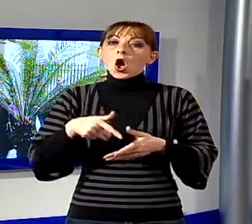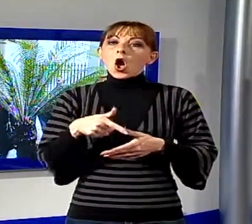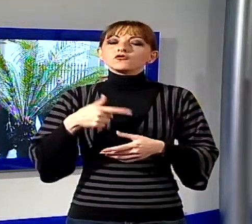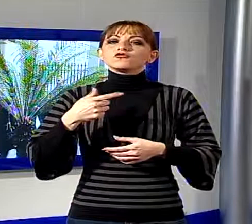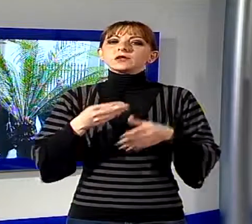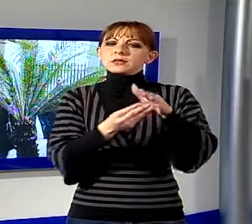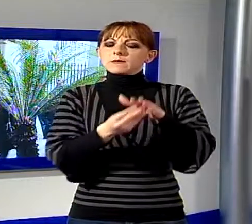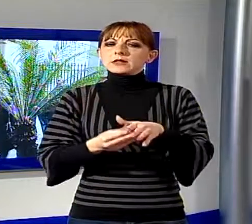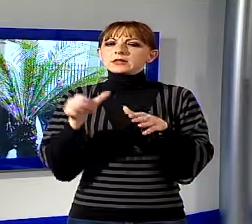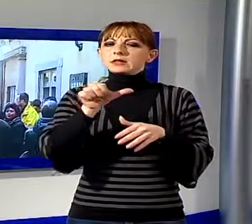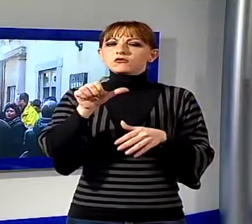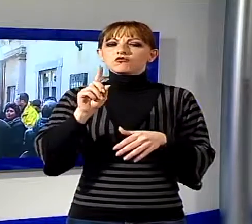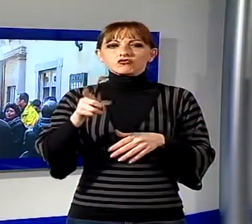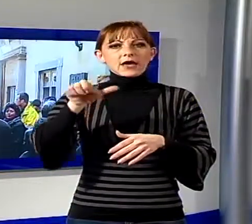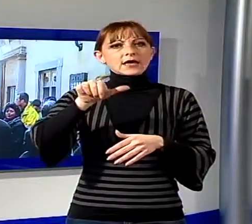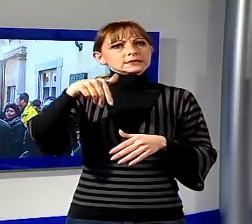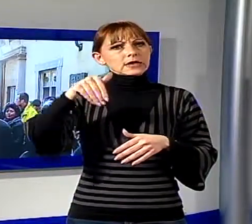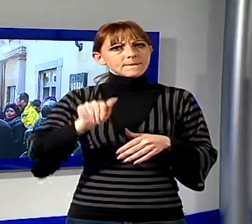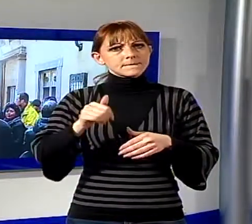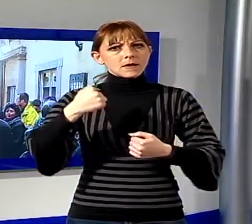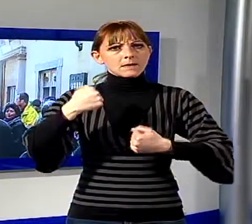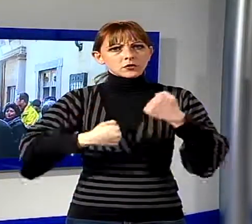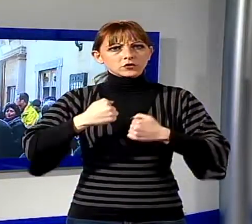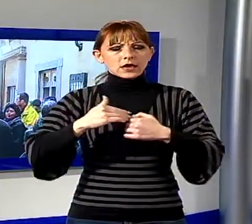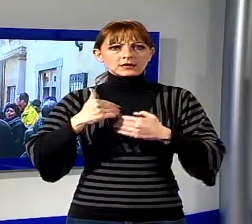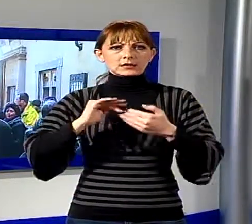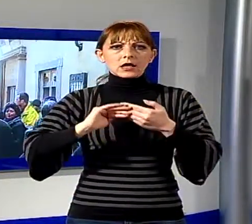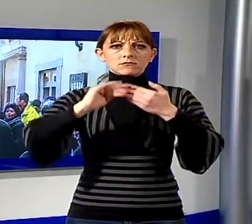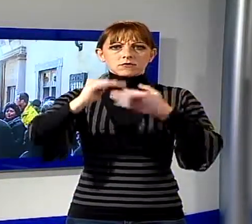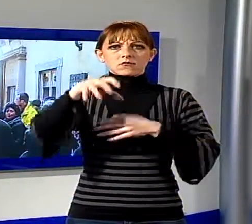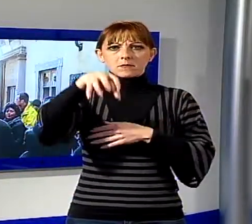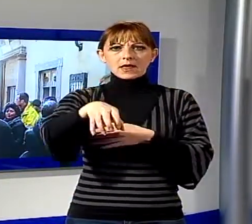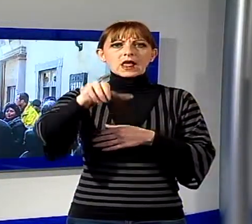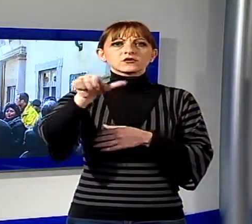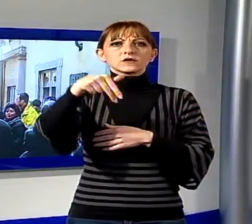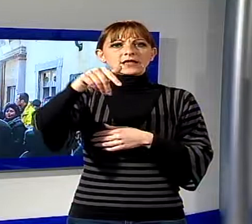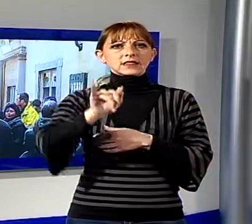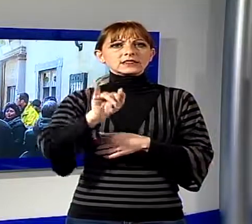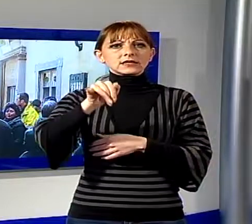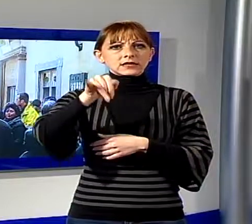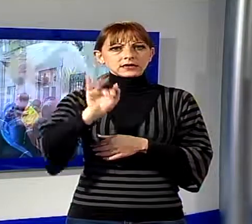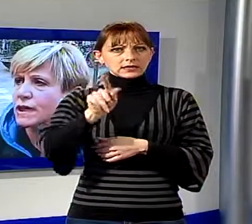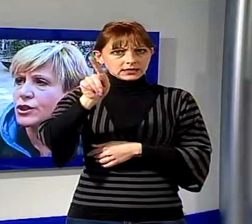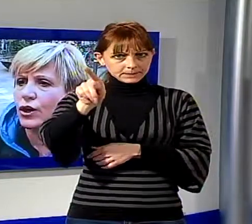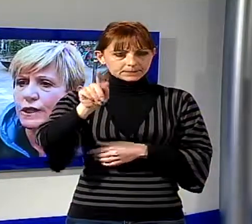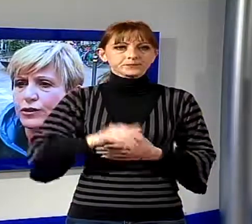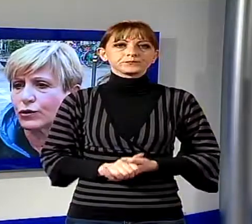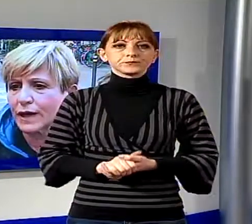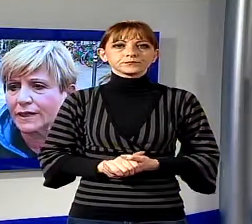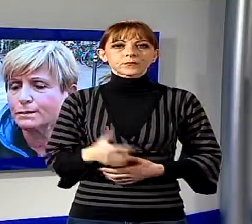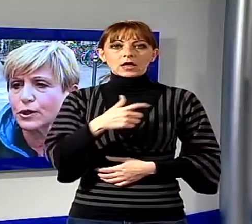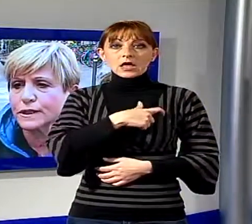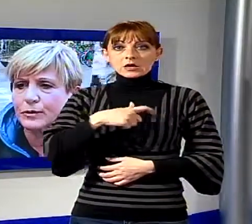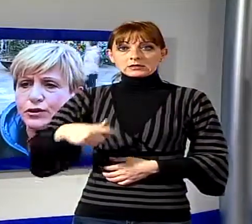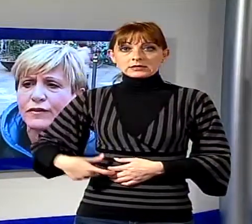a Palazzo Santini, consegnando al sindaco Tambellini un documento con le loro paure. Il sindaco ci ha dato al solito